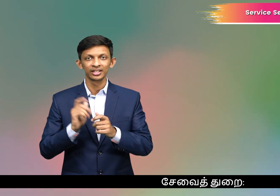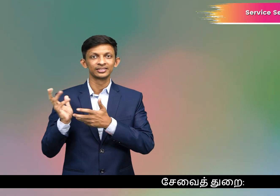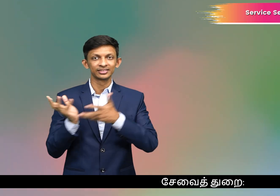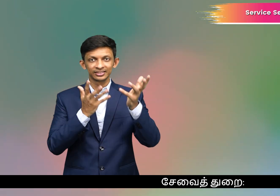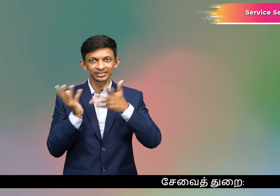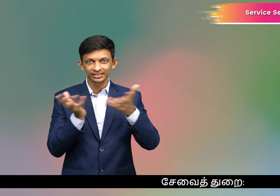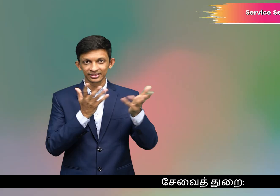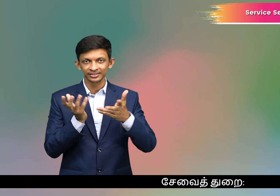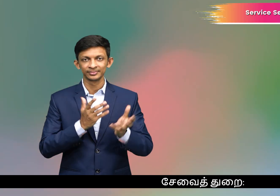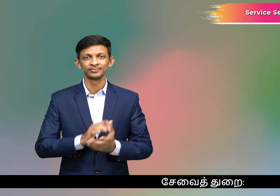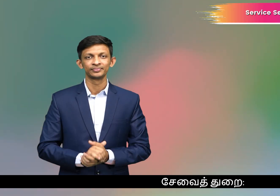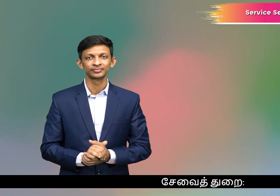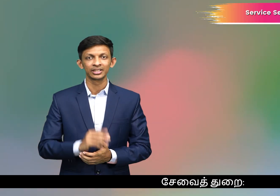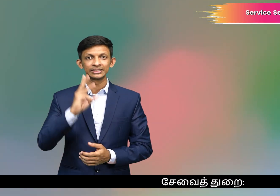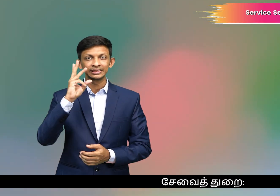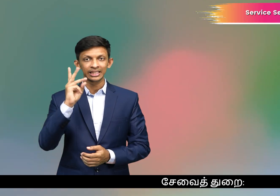சேவைத்துறை.